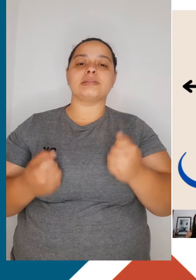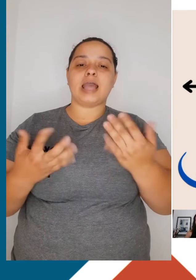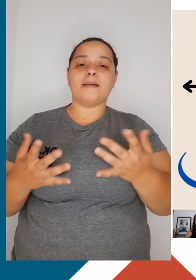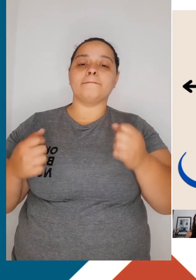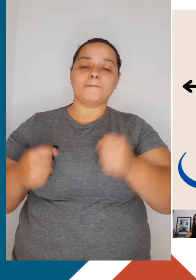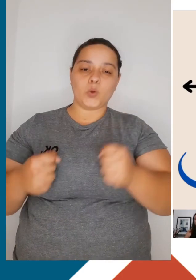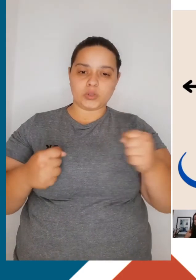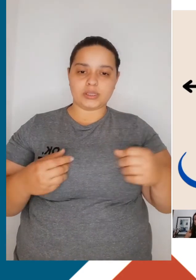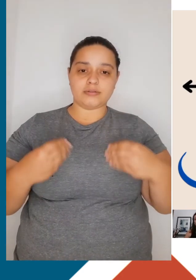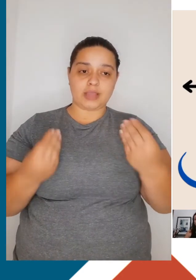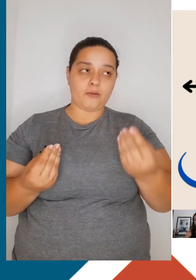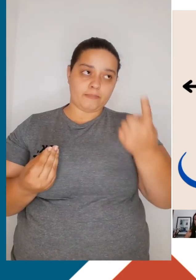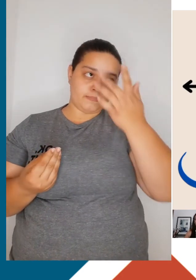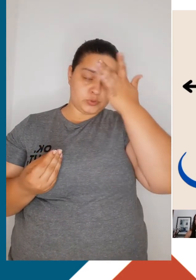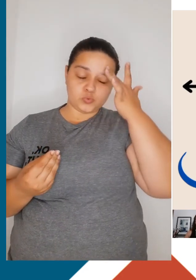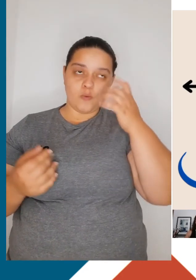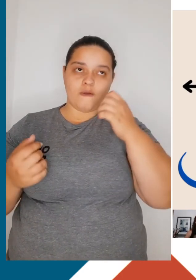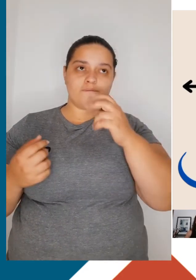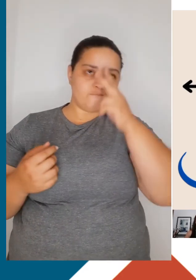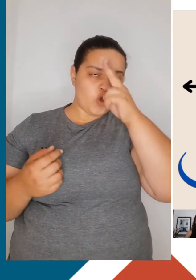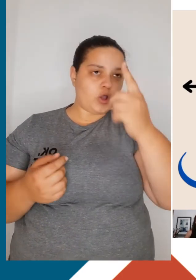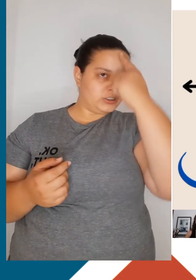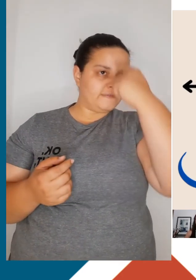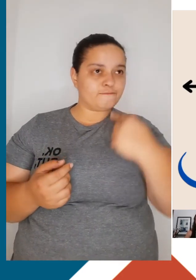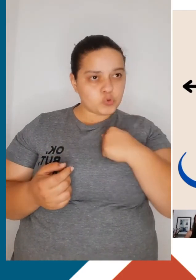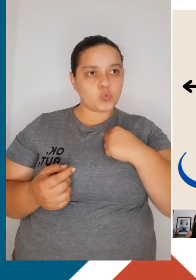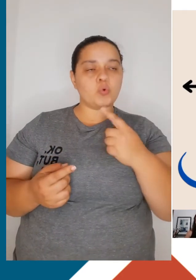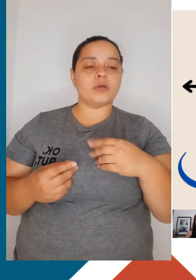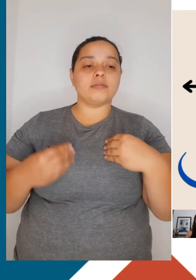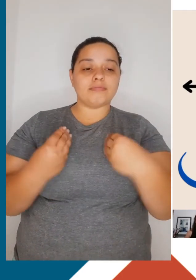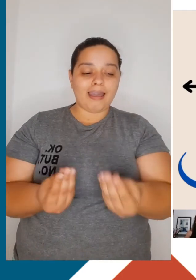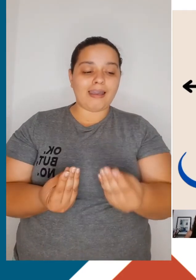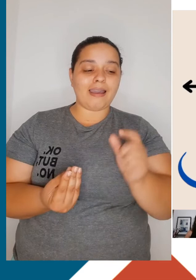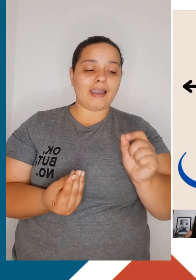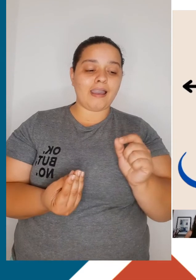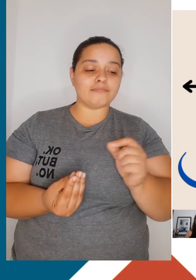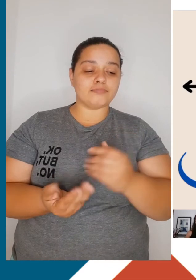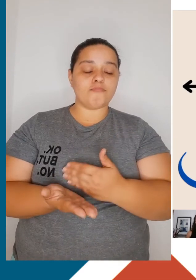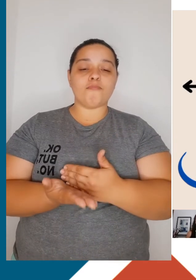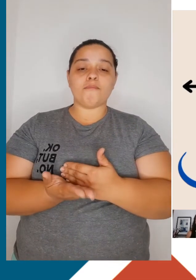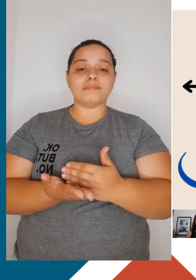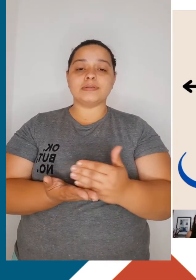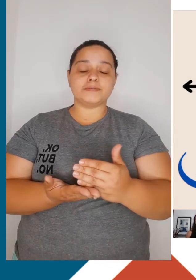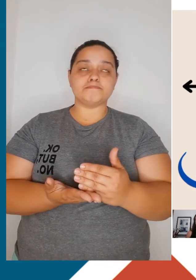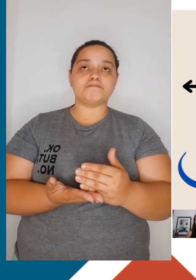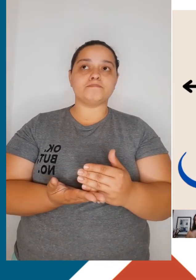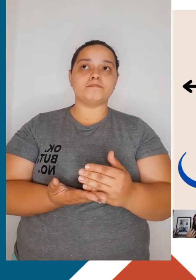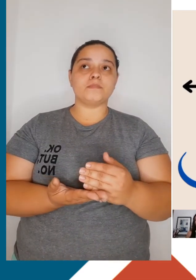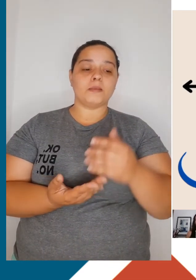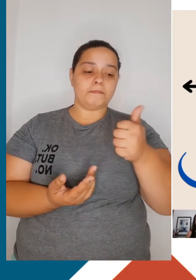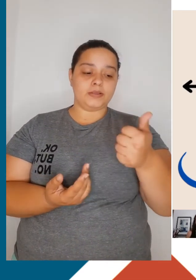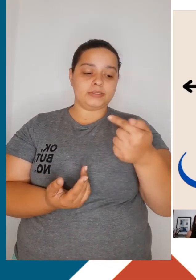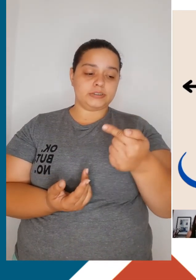transmitir o poder, então, a uma figura forte que fosse capaz de trazer estabilidade à França. E aí, portanto, vai se dar